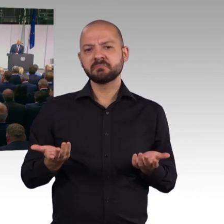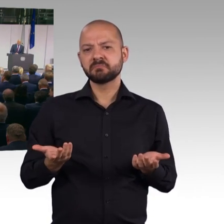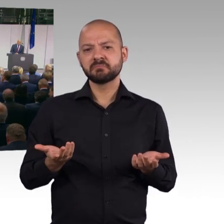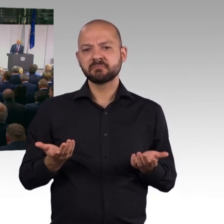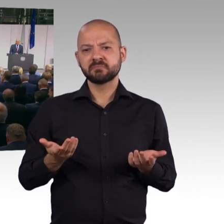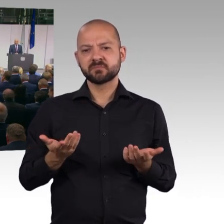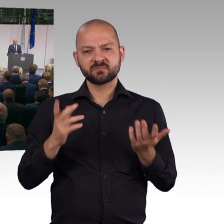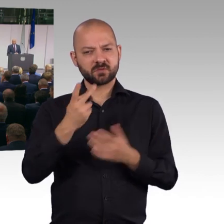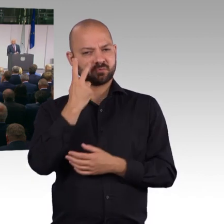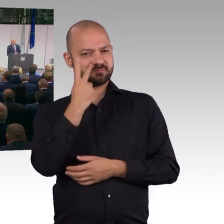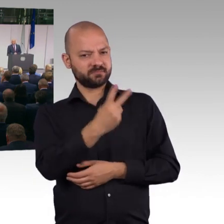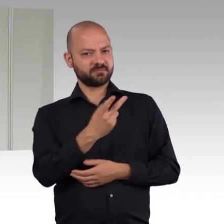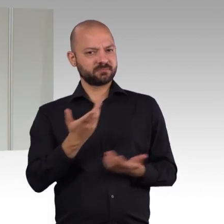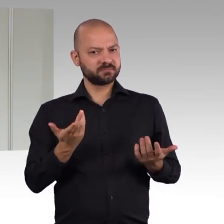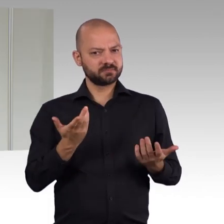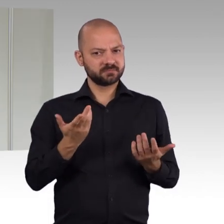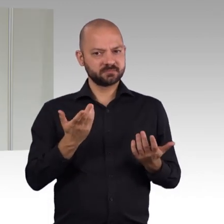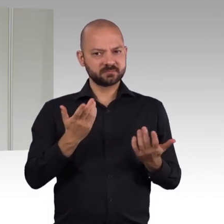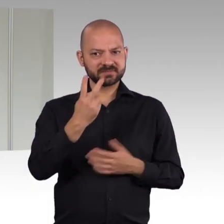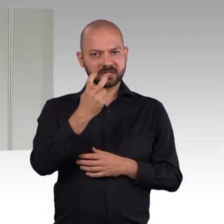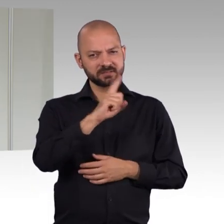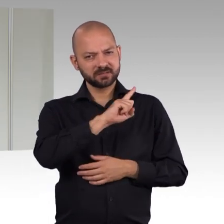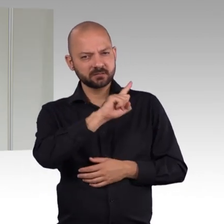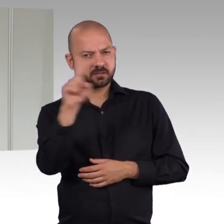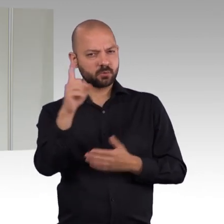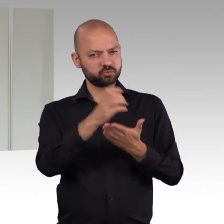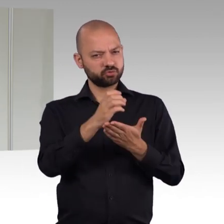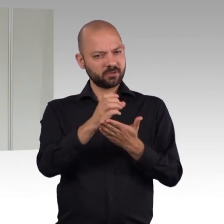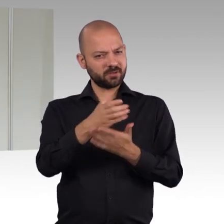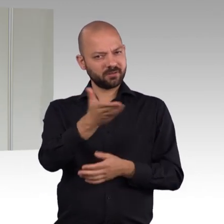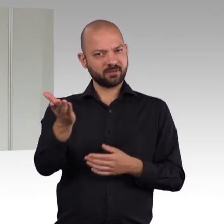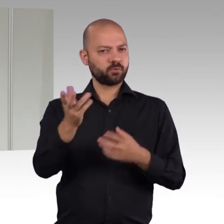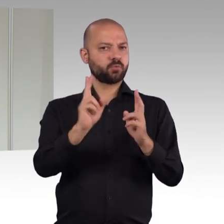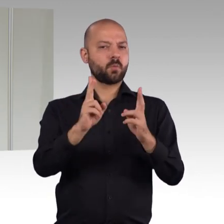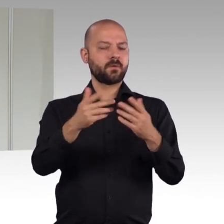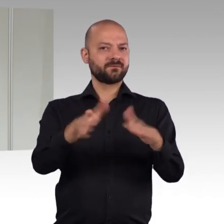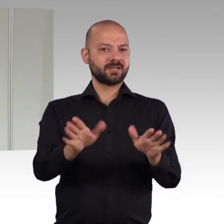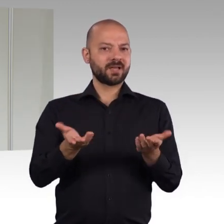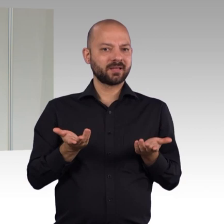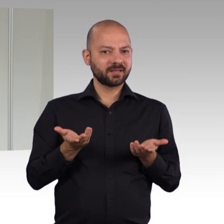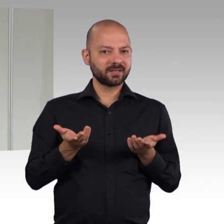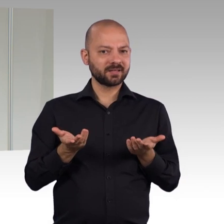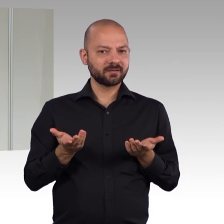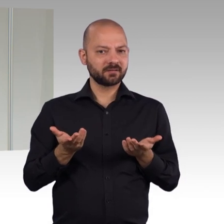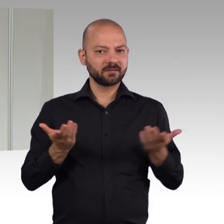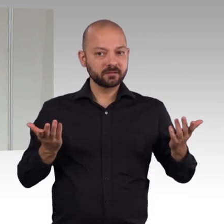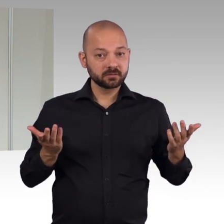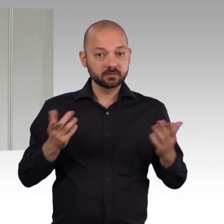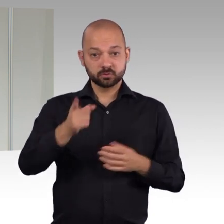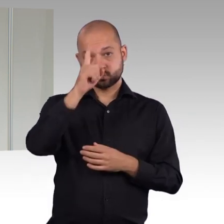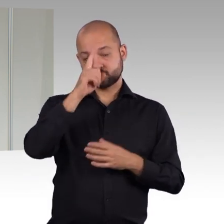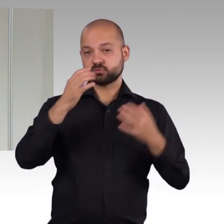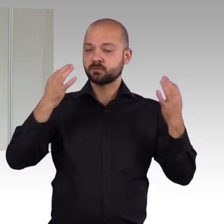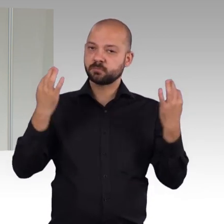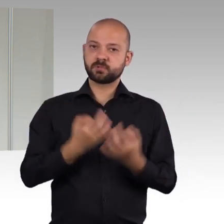Frau Kramp-Karrenbauer sprach sich im Sommer sehr energisch für eine allgemeine Dienstpflicht aus. Die soll in